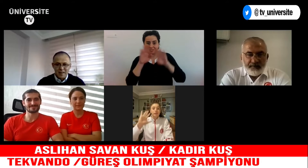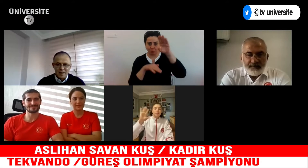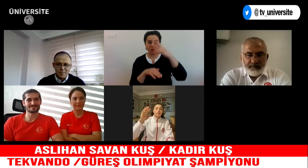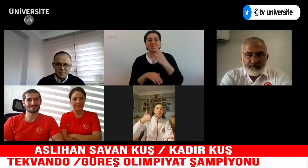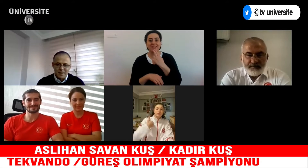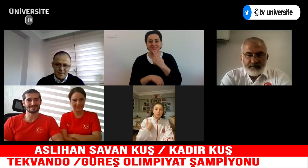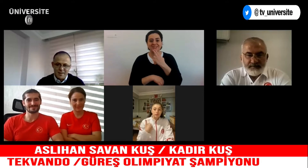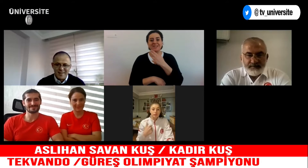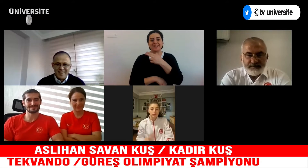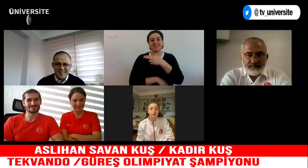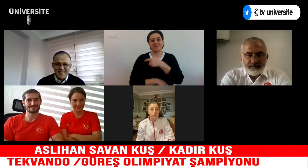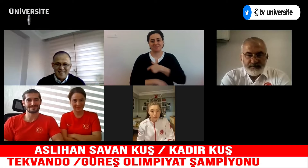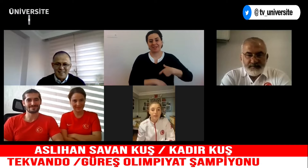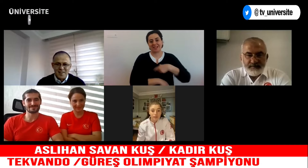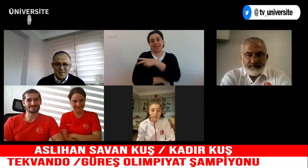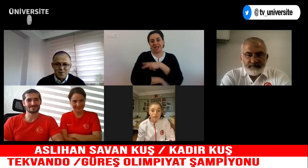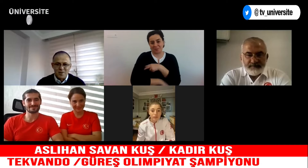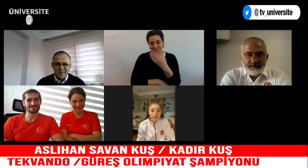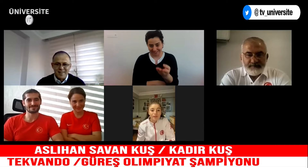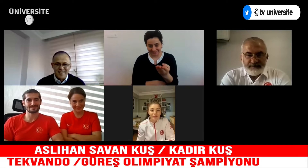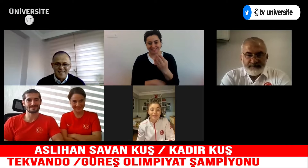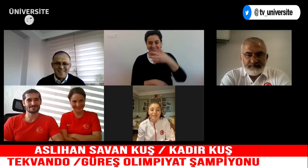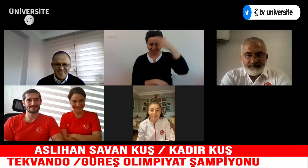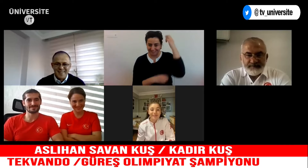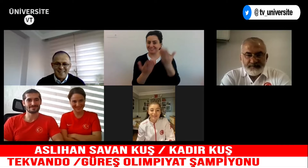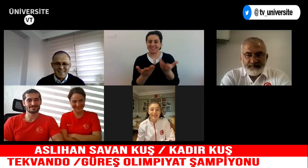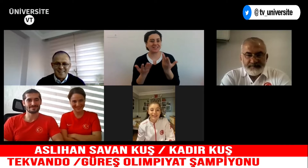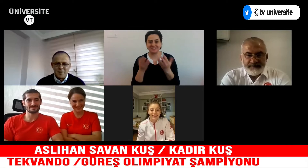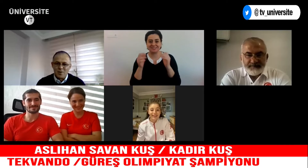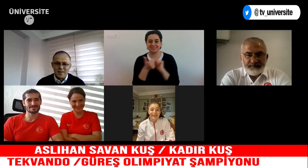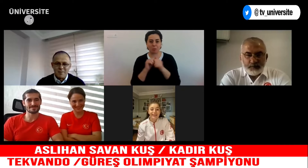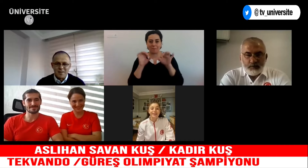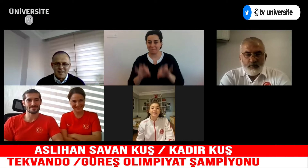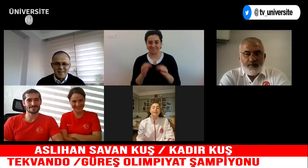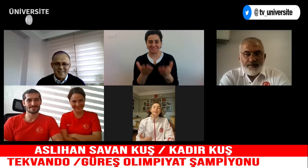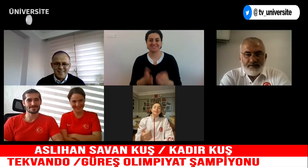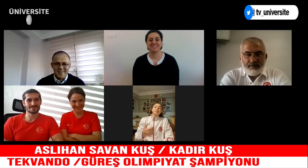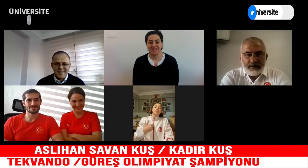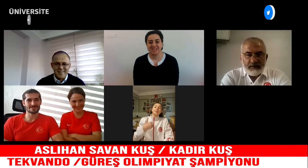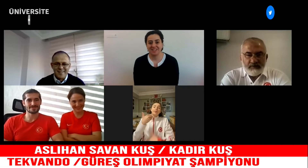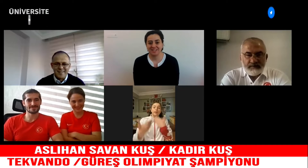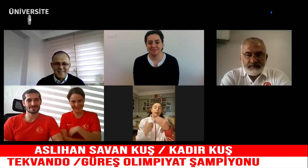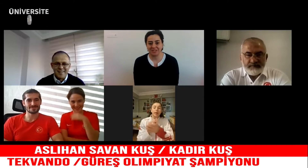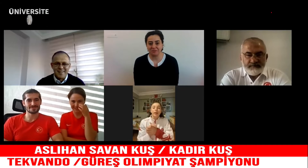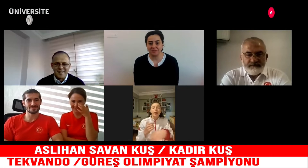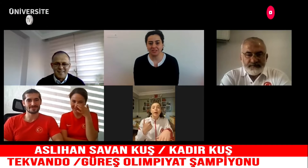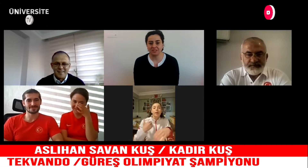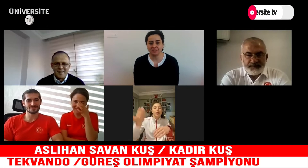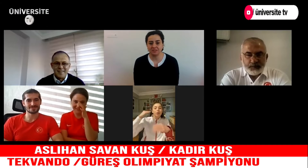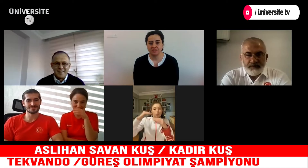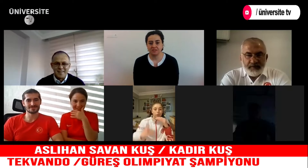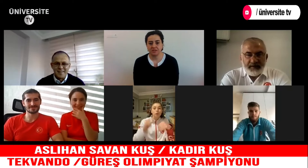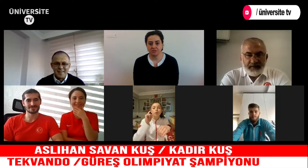kadın milli takım kaptanımız. Ecrin Kürs'e. Spora nasıl başladı? Merhaba,